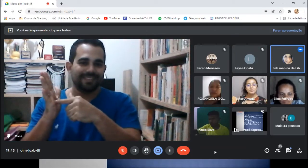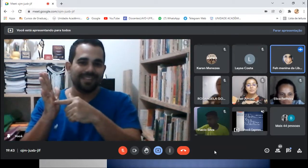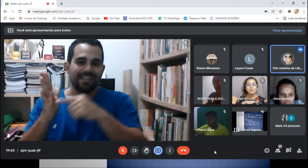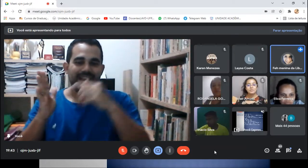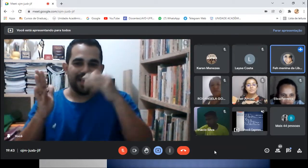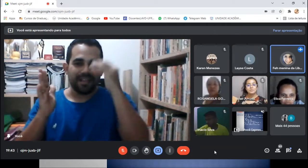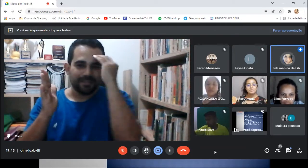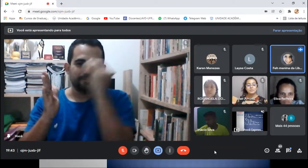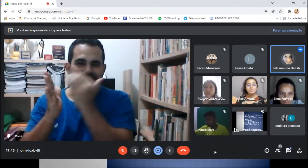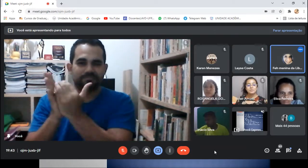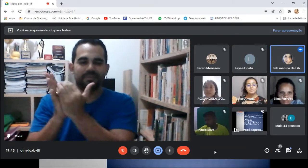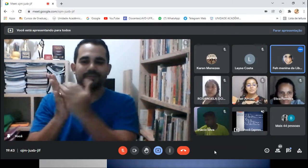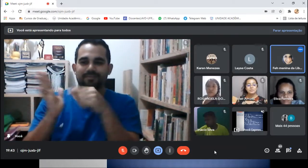Então, é isso.